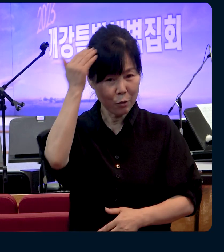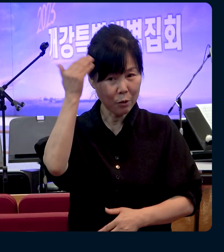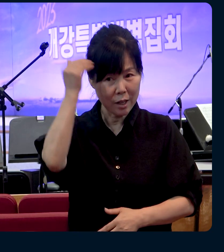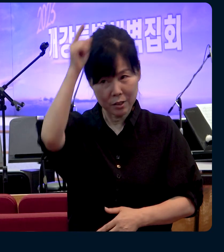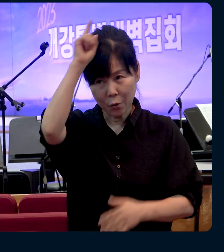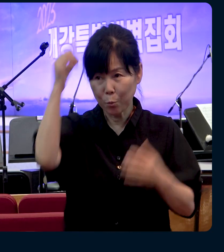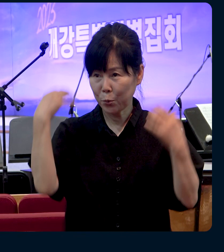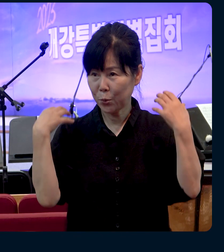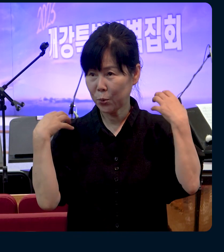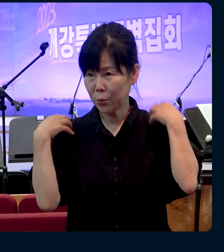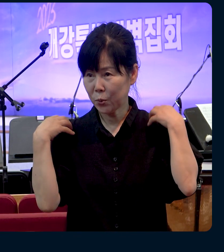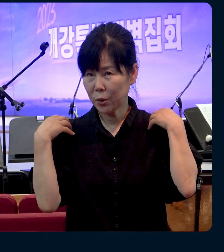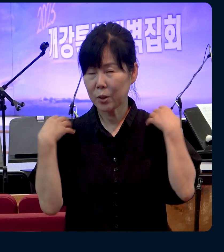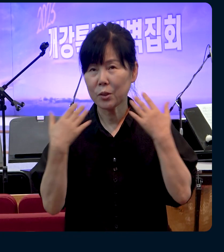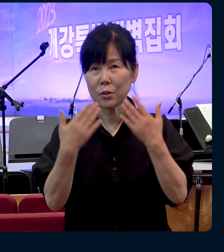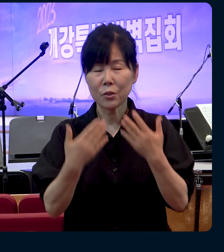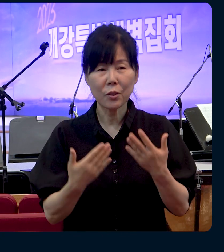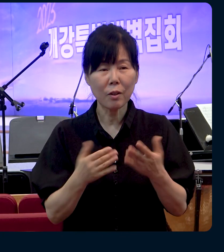우리나라 정부에서